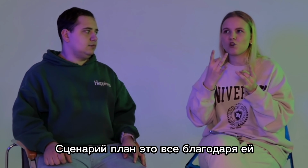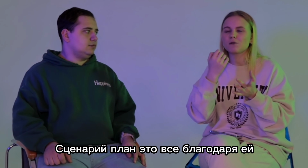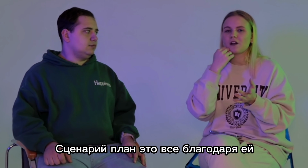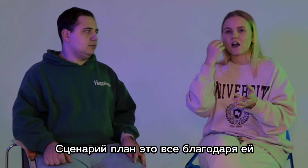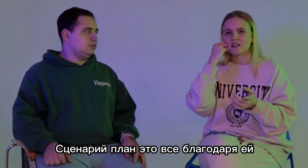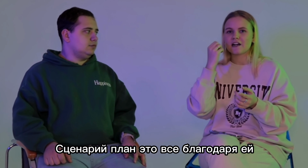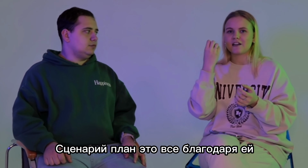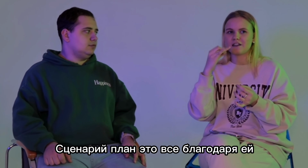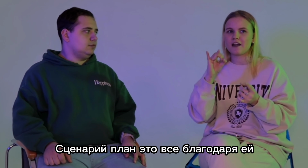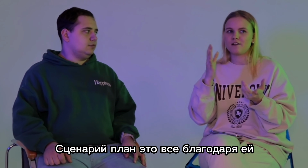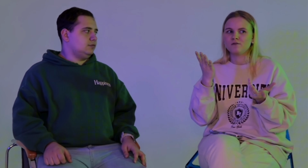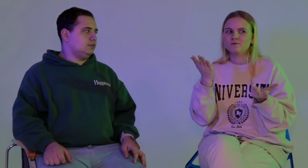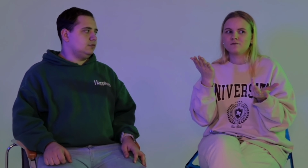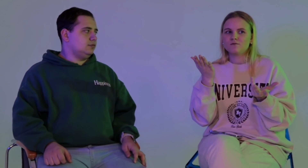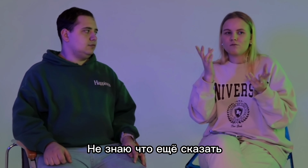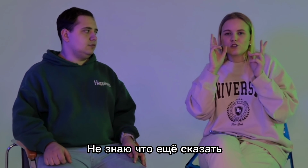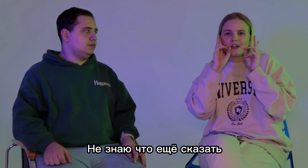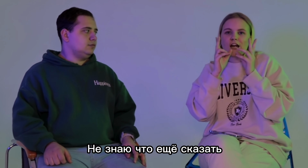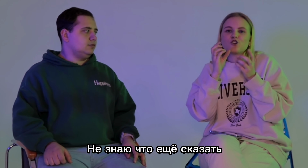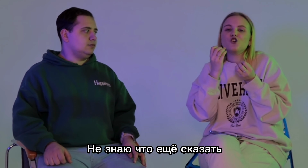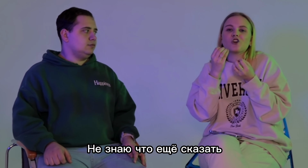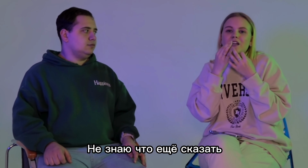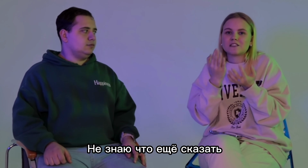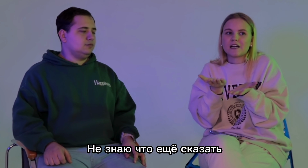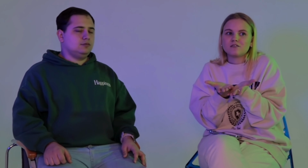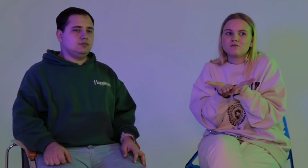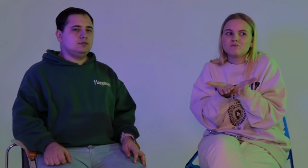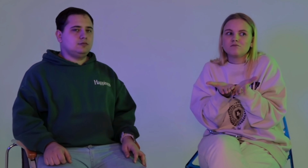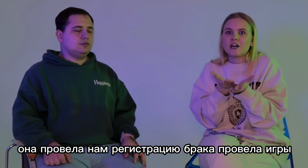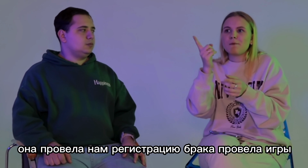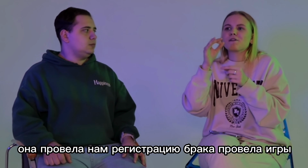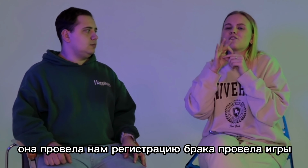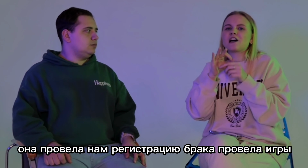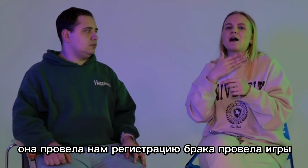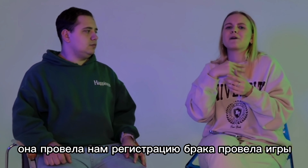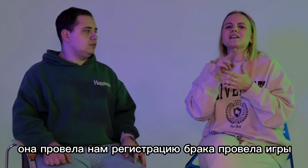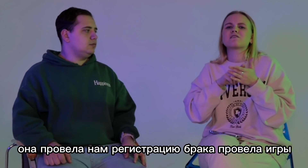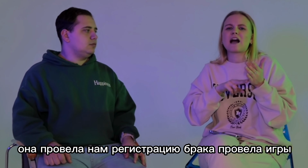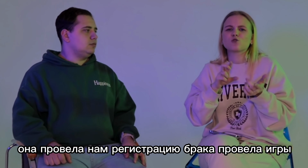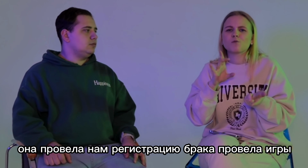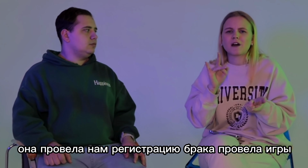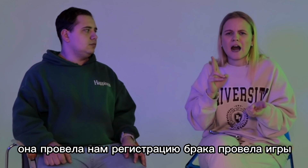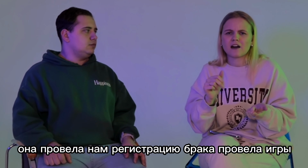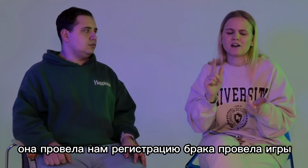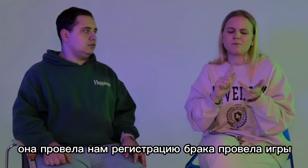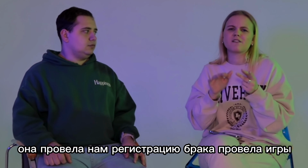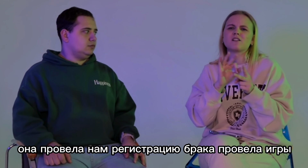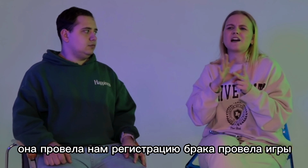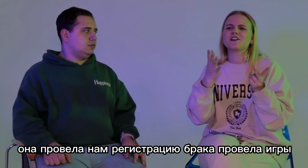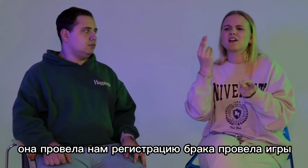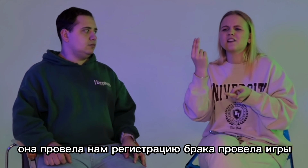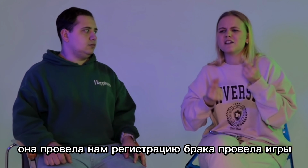вот благодарна ей, вот она что еще сказать. Она провела нам регистрацию брака, провела какие-то